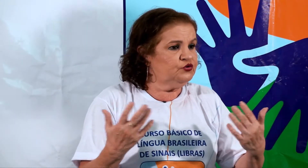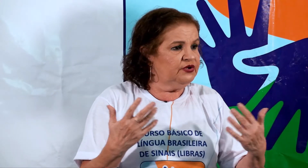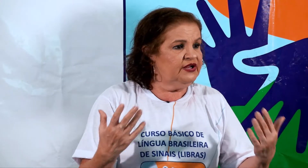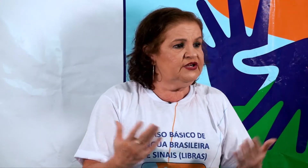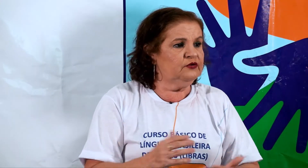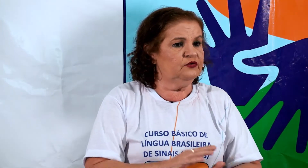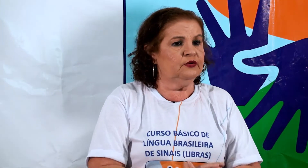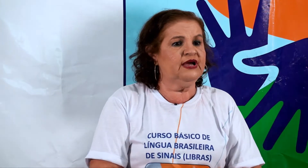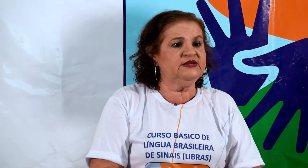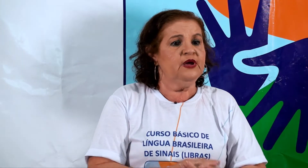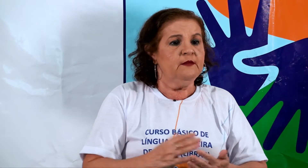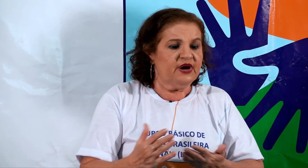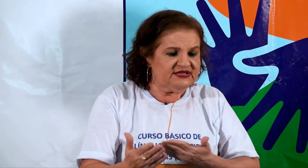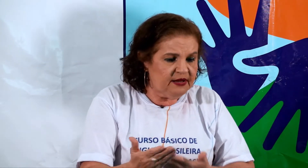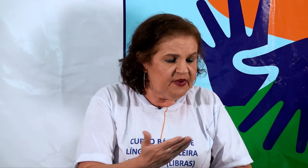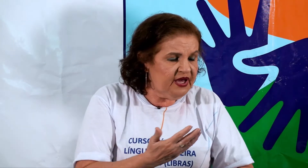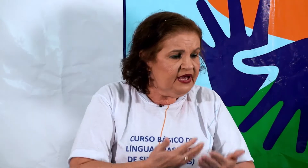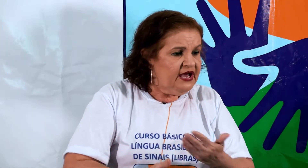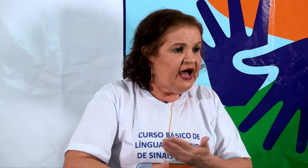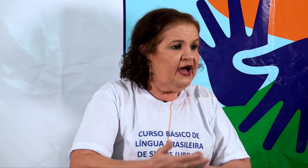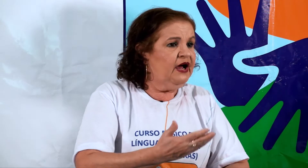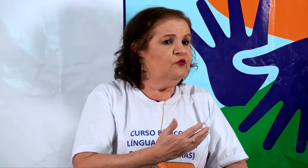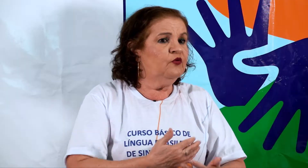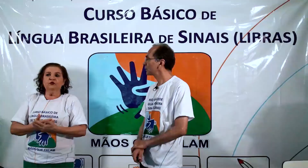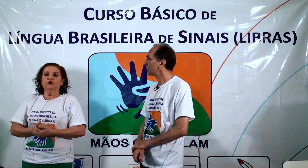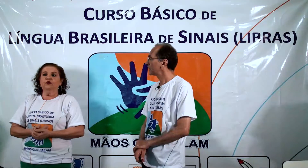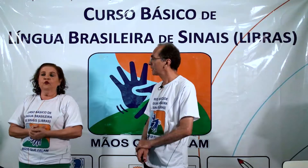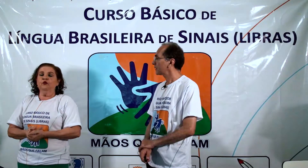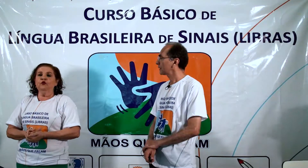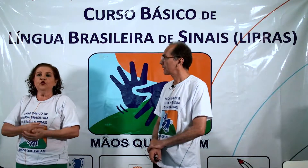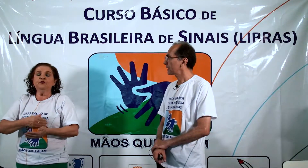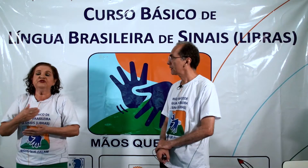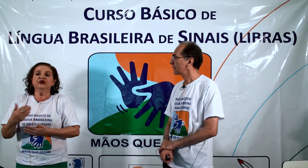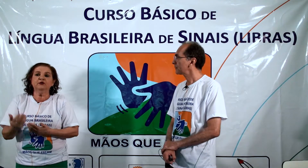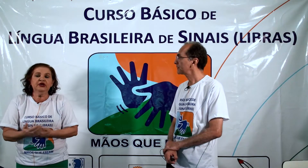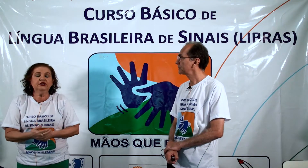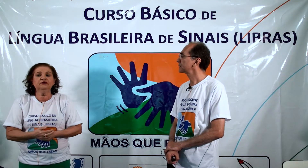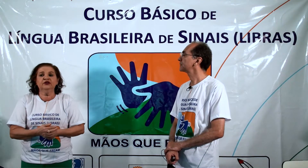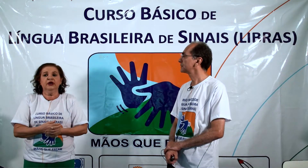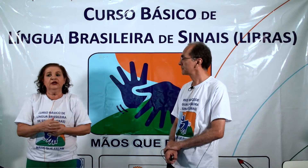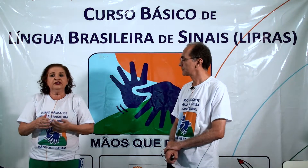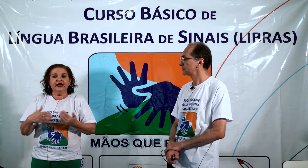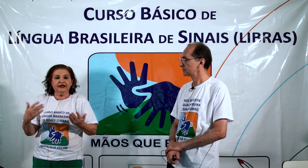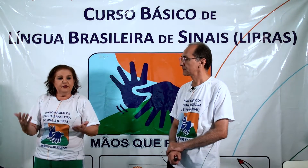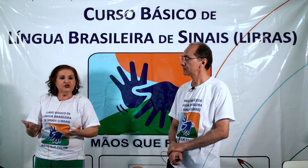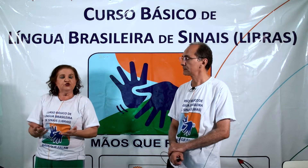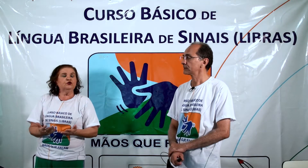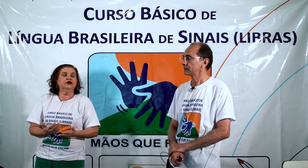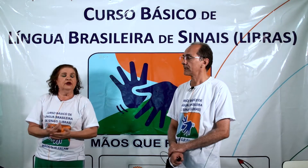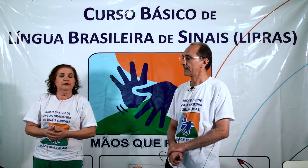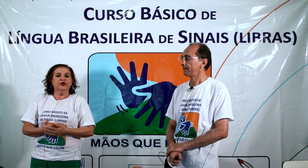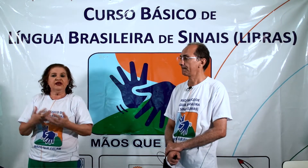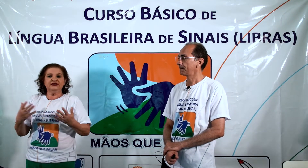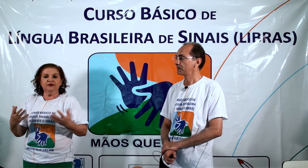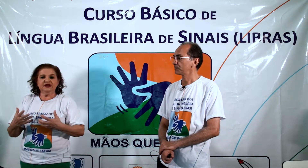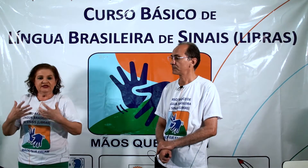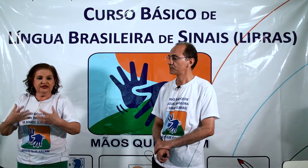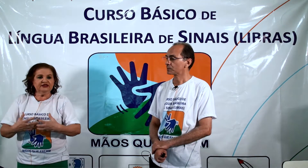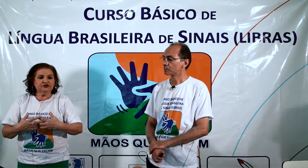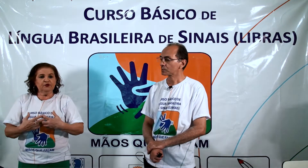né, do casamento, para saber o grupo sanguíneo de cada pessoa, para saber se isso, porque